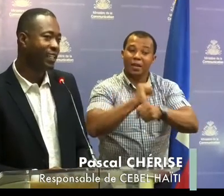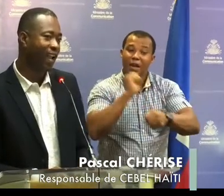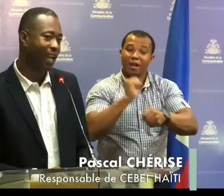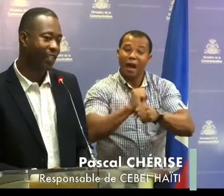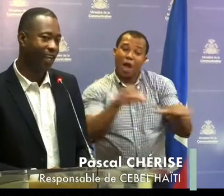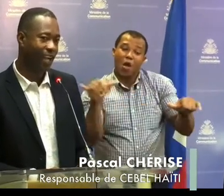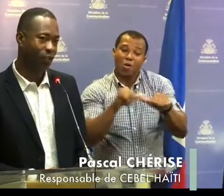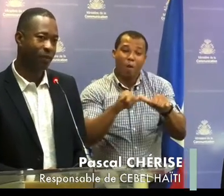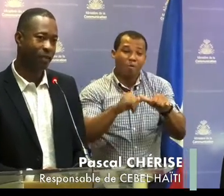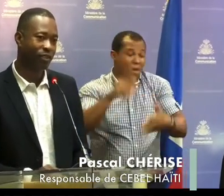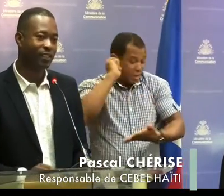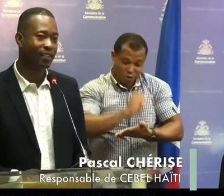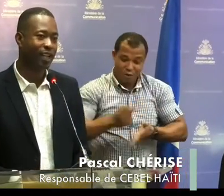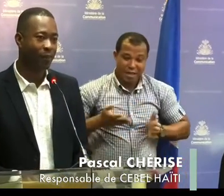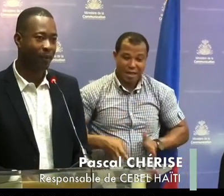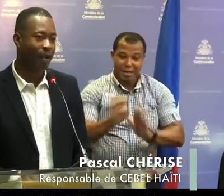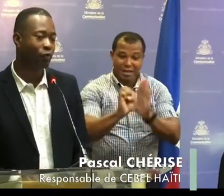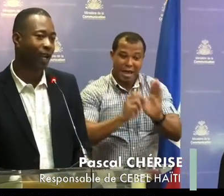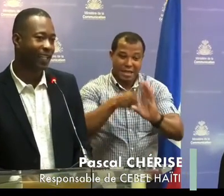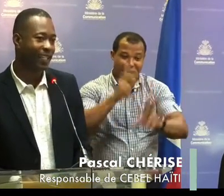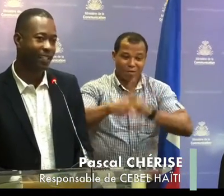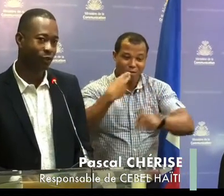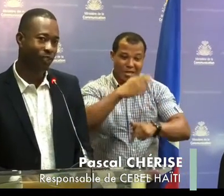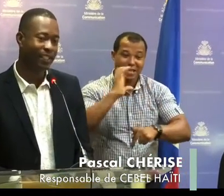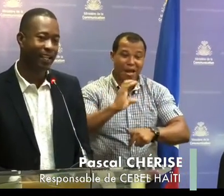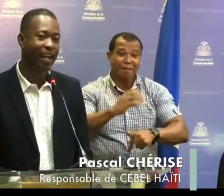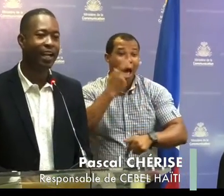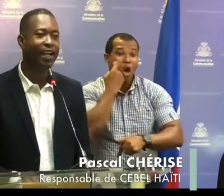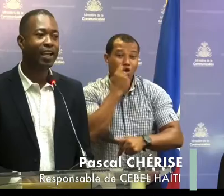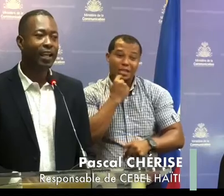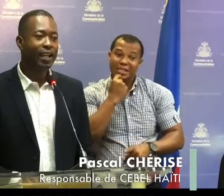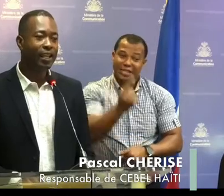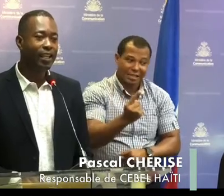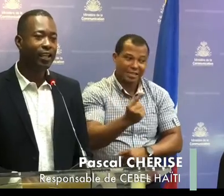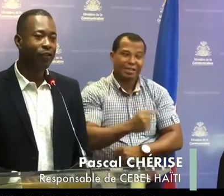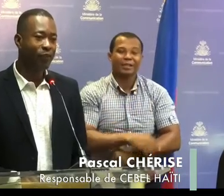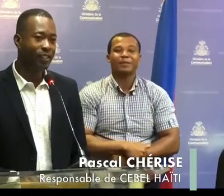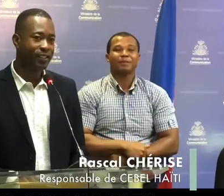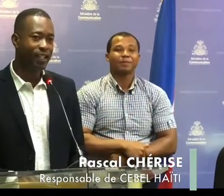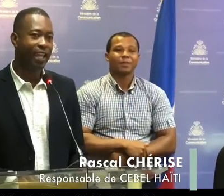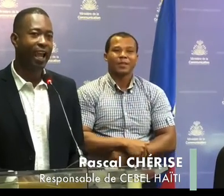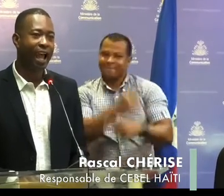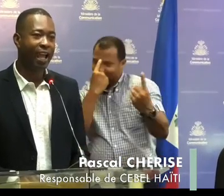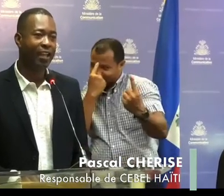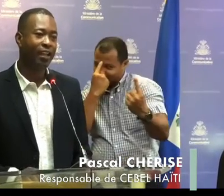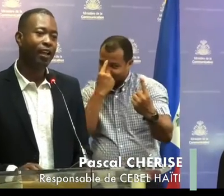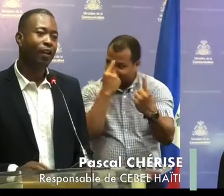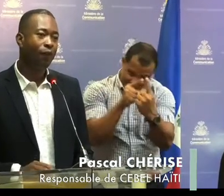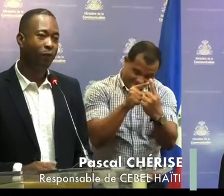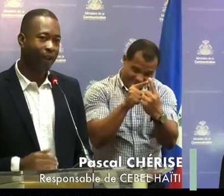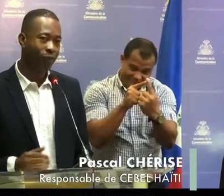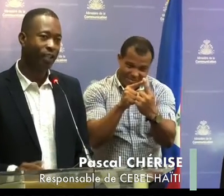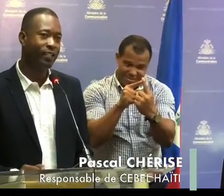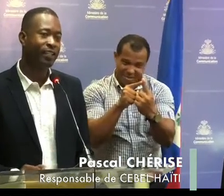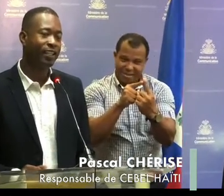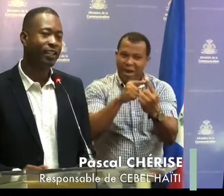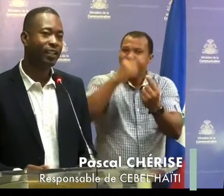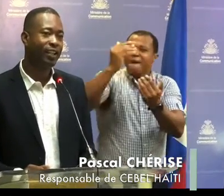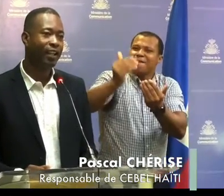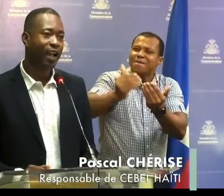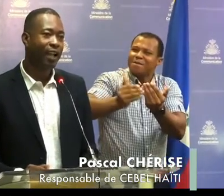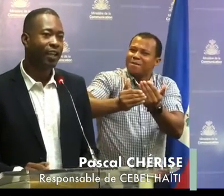secrétaire d'État à l'intégration des personnes handicapées, Madame Soinette Désir Sotilan, lui visait à